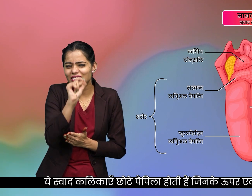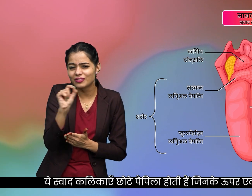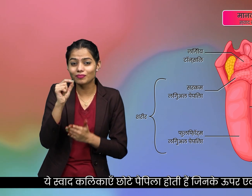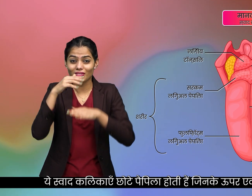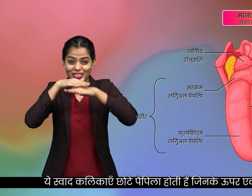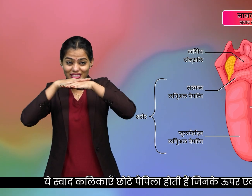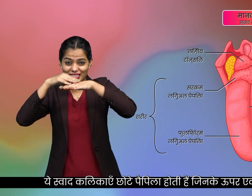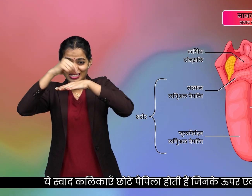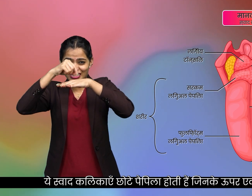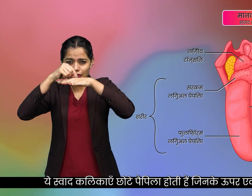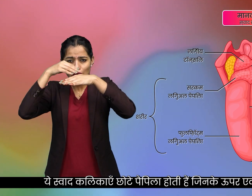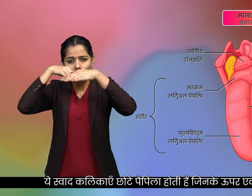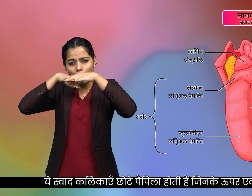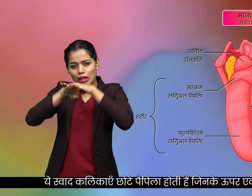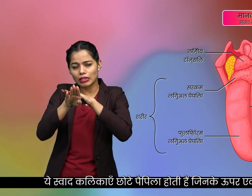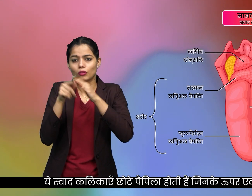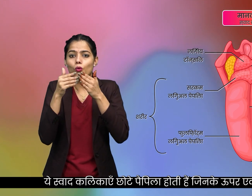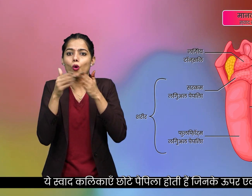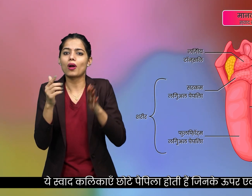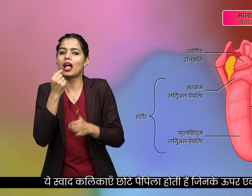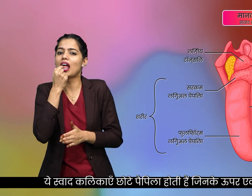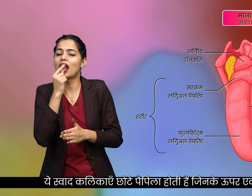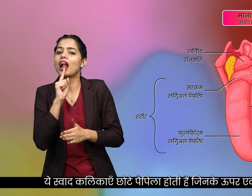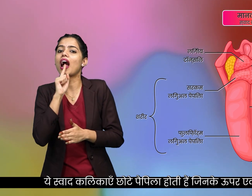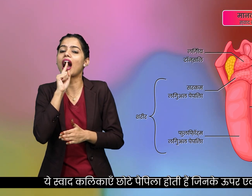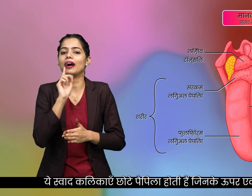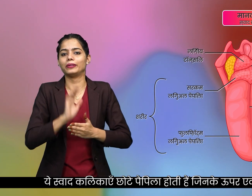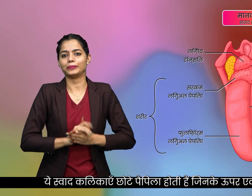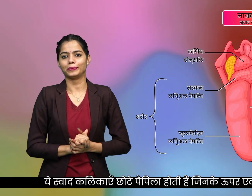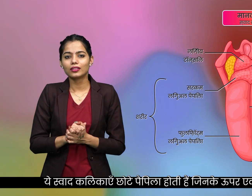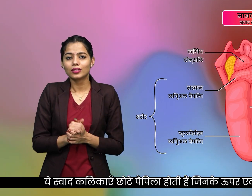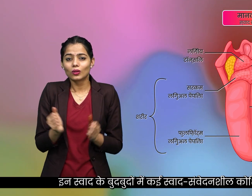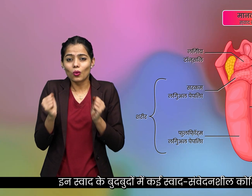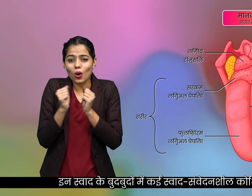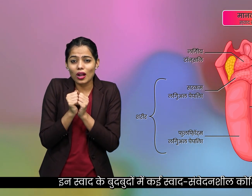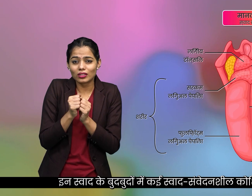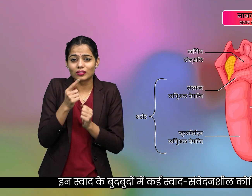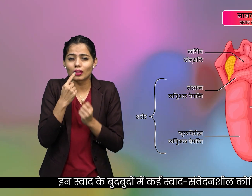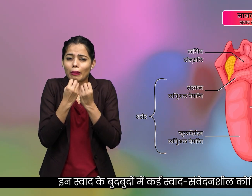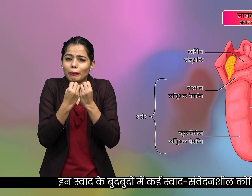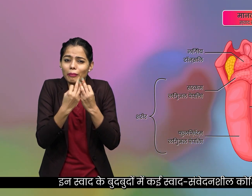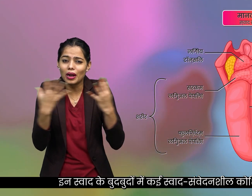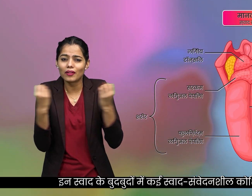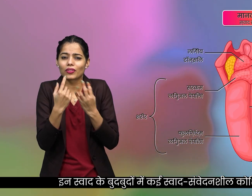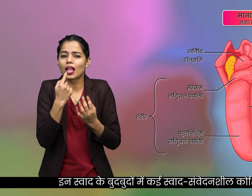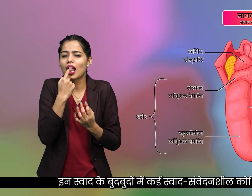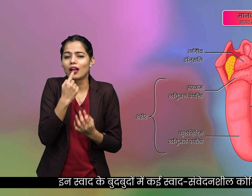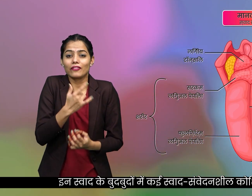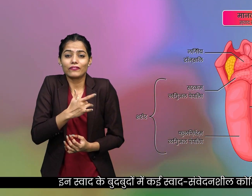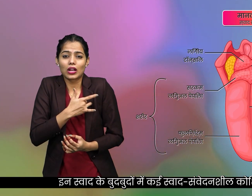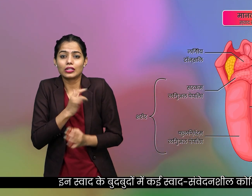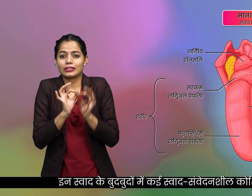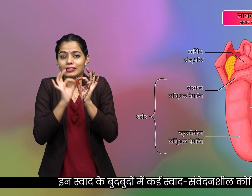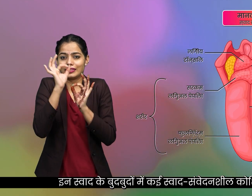कालिकाएं छोटे पैपिला होते हैं जिनके ऊपर एक छिलका होता है। इन स्वाद के बुडबुडों में